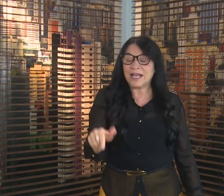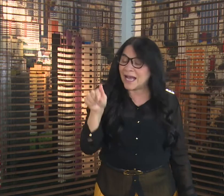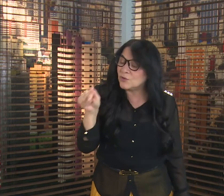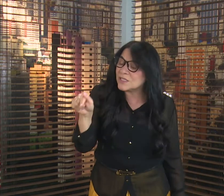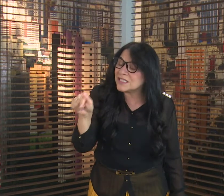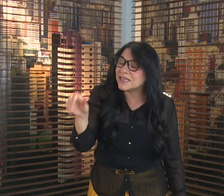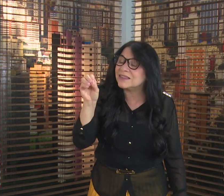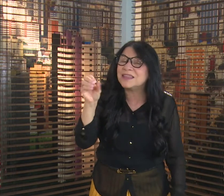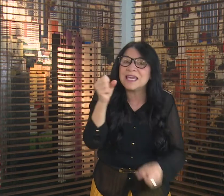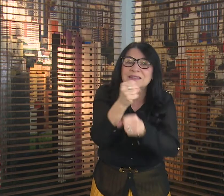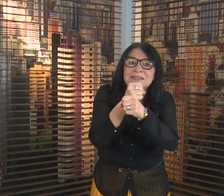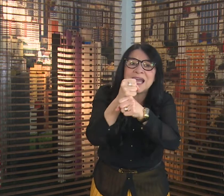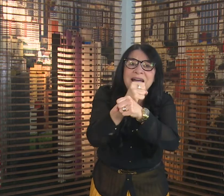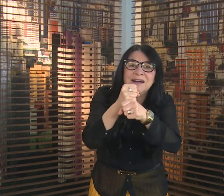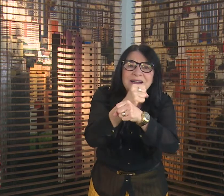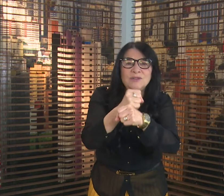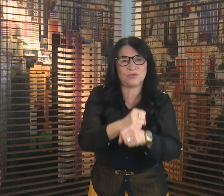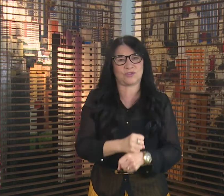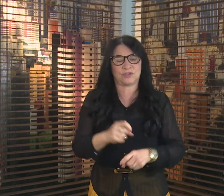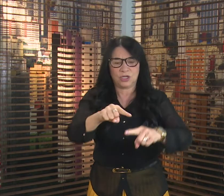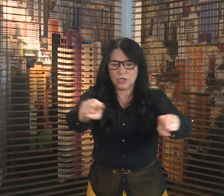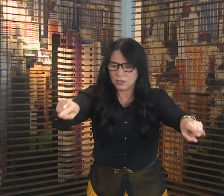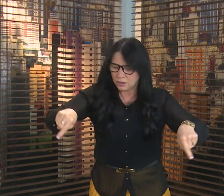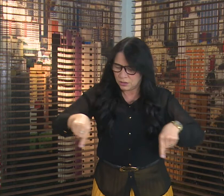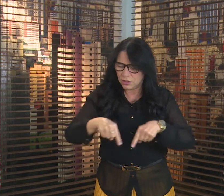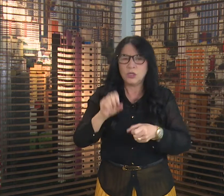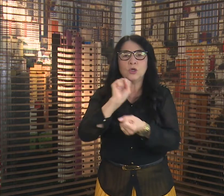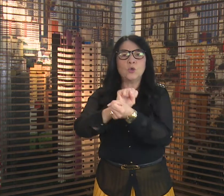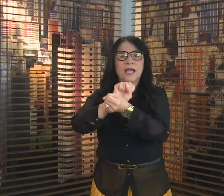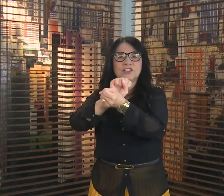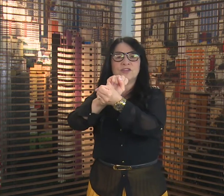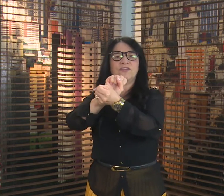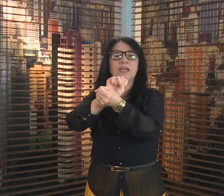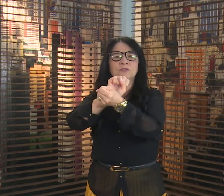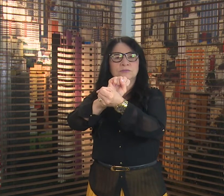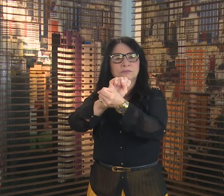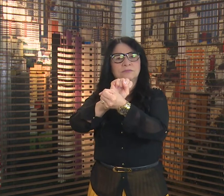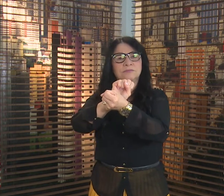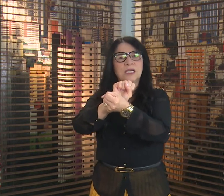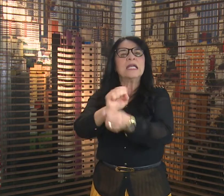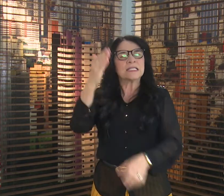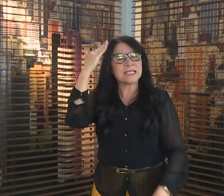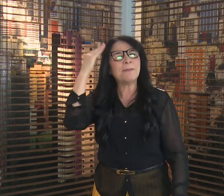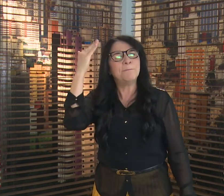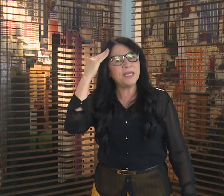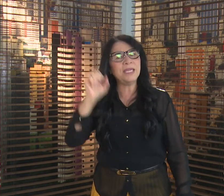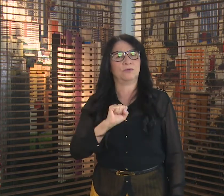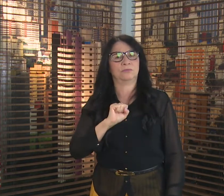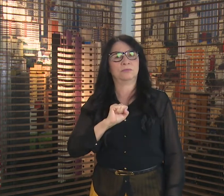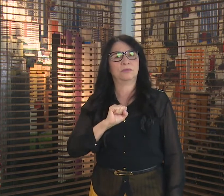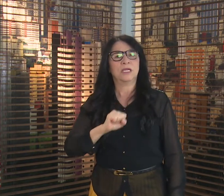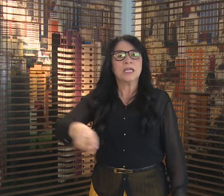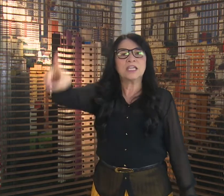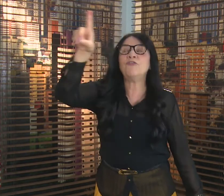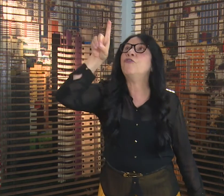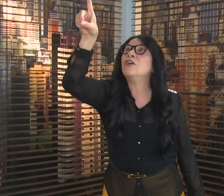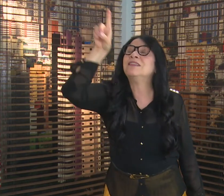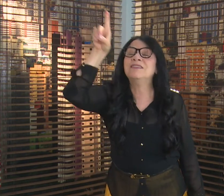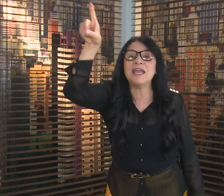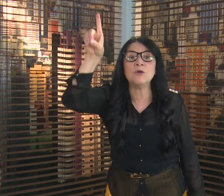Ficaram 70 anos no cativeiro. Sabiam que foi Deus